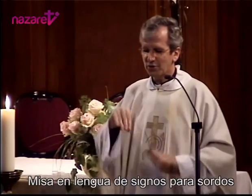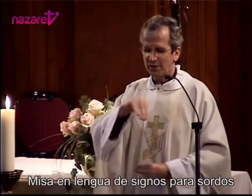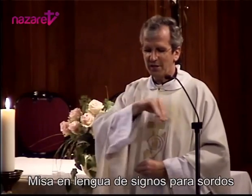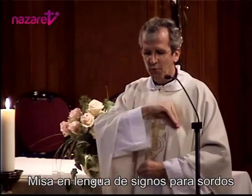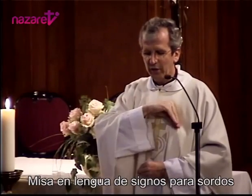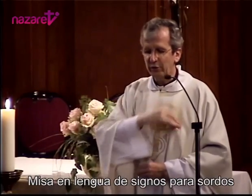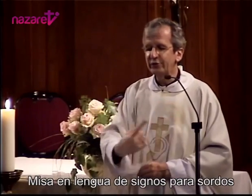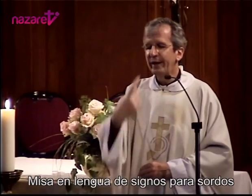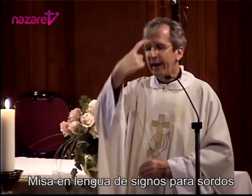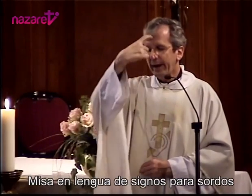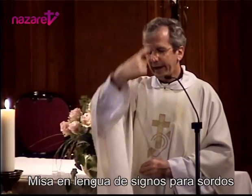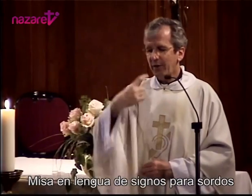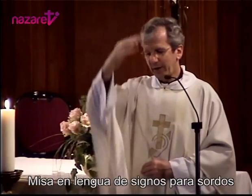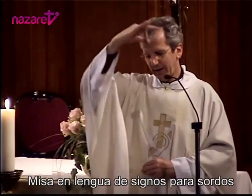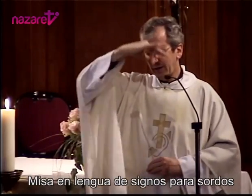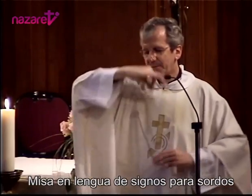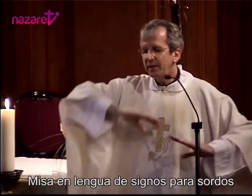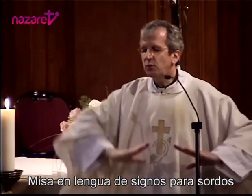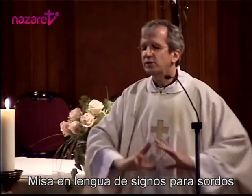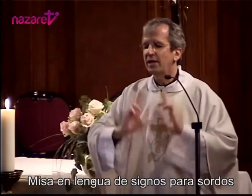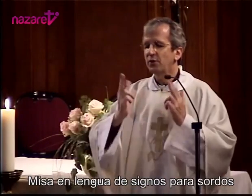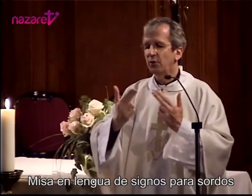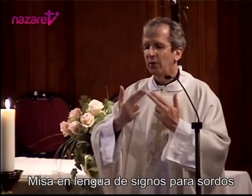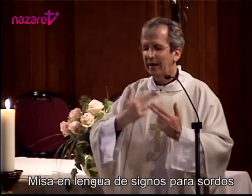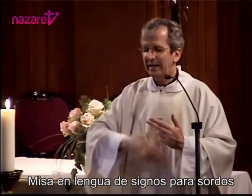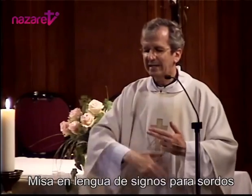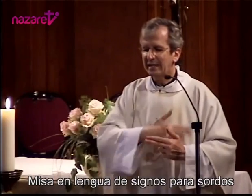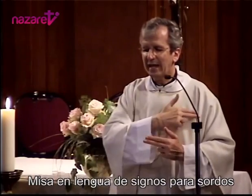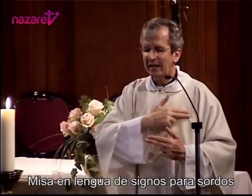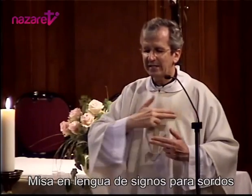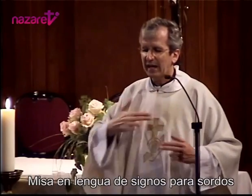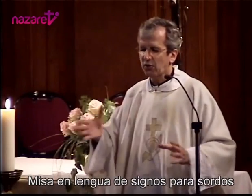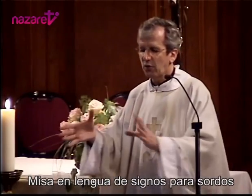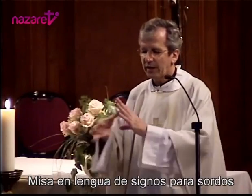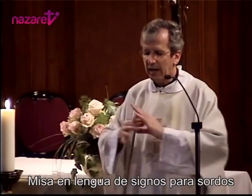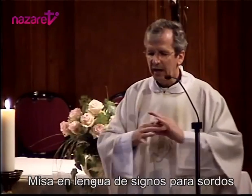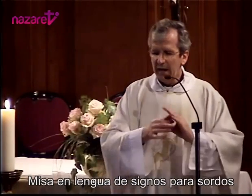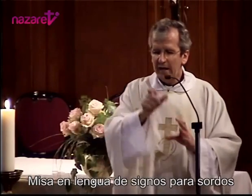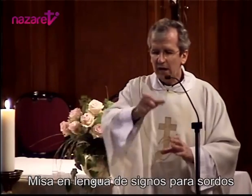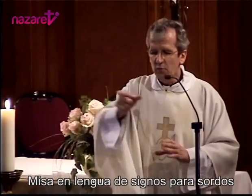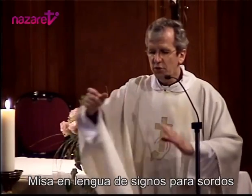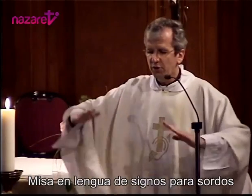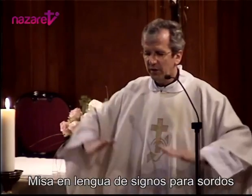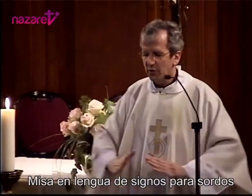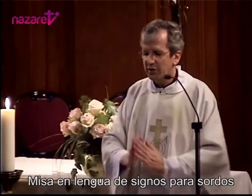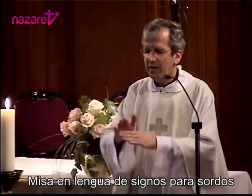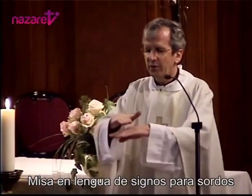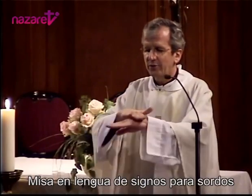y muertos. Creo en el Espíritu Santo, la Santa Iglesia Católica, la comunión de los santos,